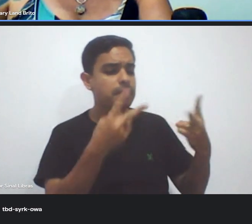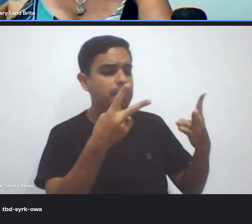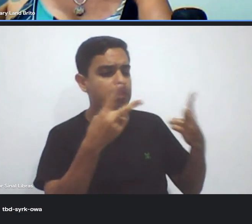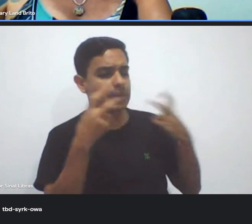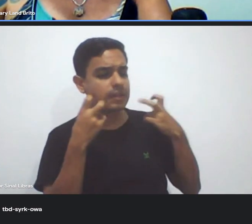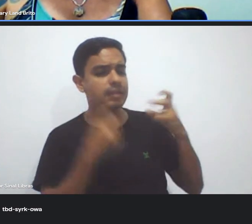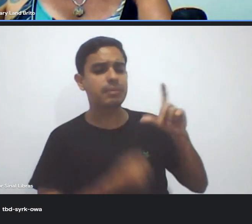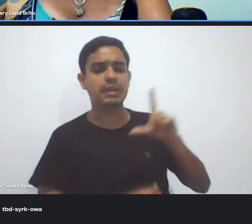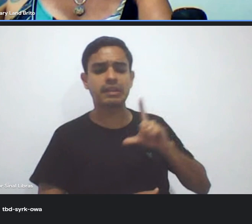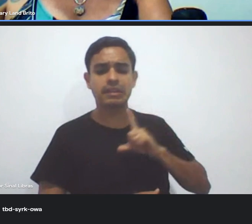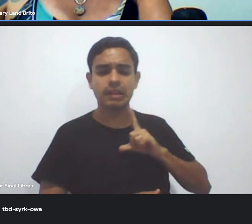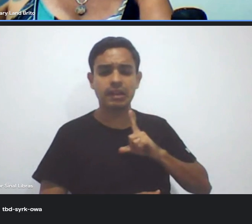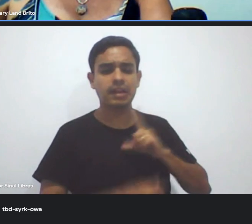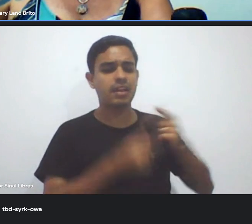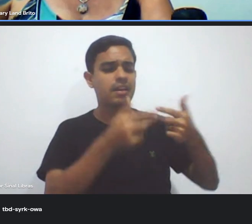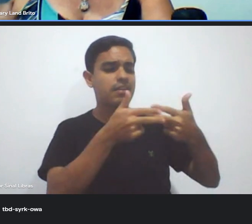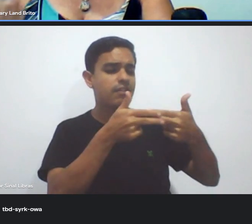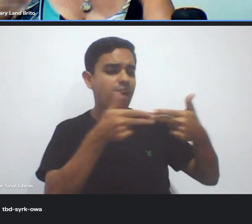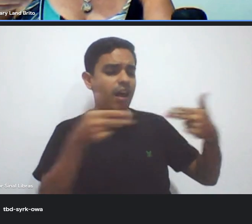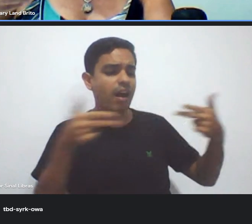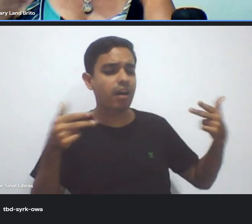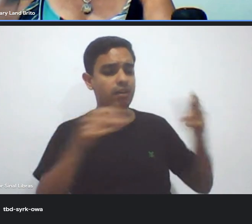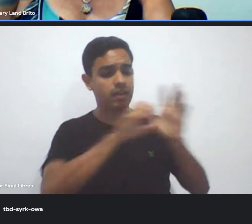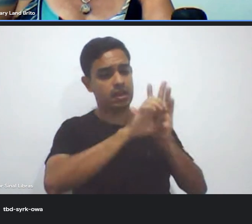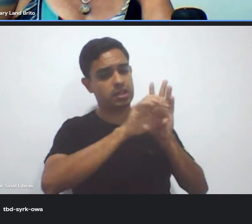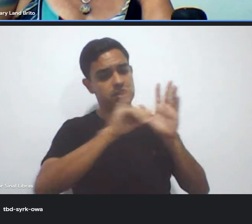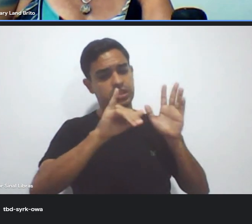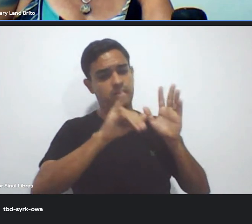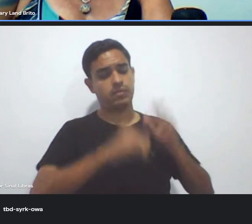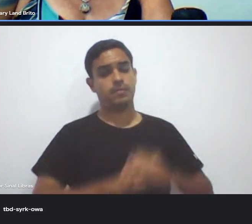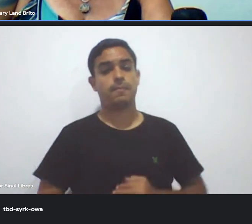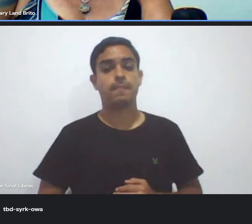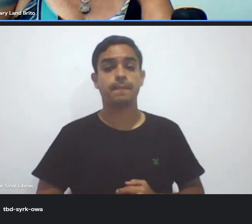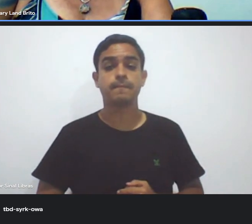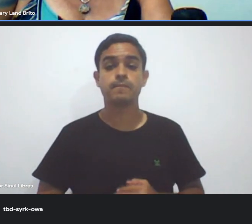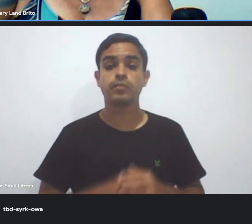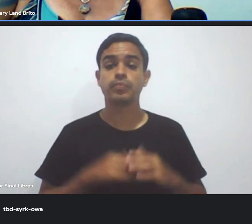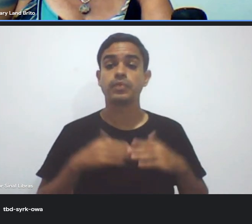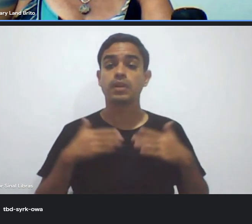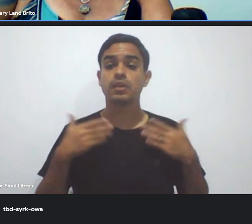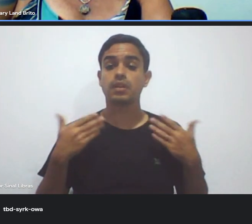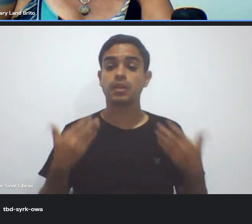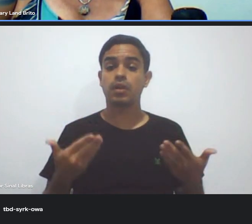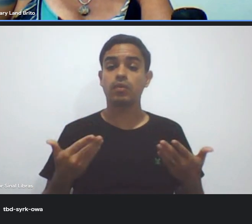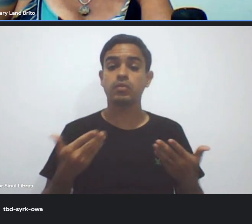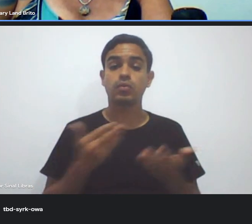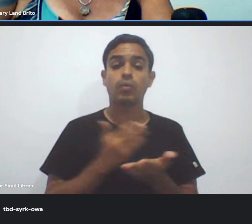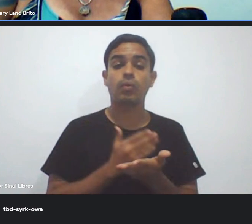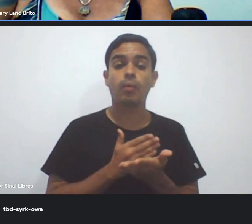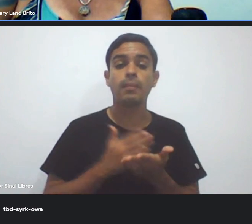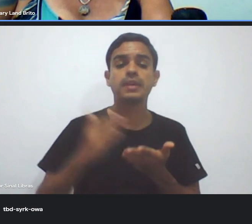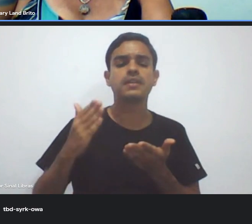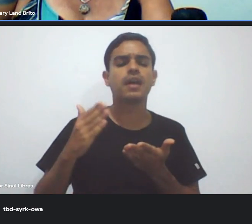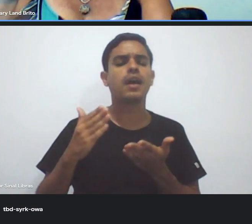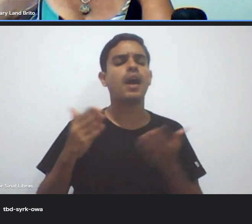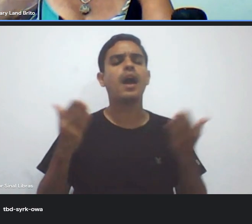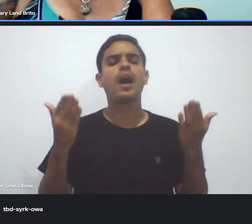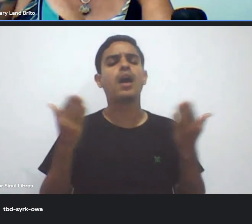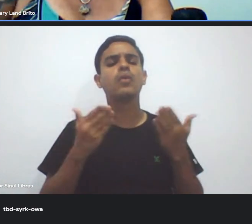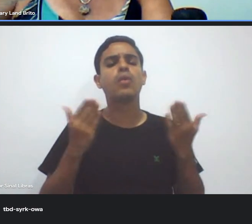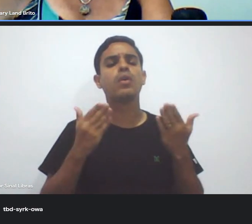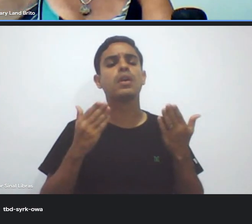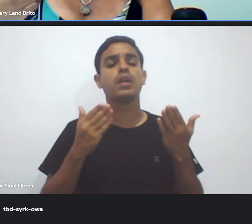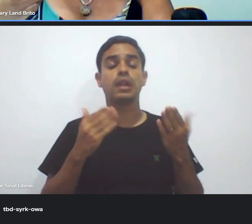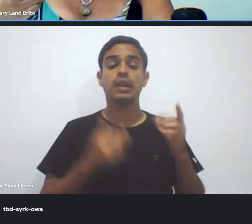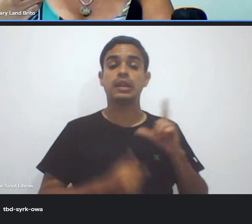precisa dar aos editais, certo? Então, agora a gente vai abrir e a nossa dinâmica é o seguinte: a cada